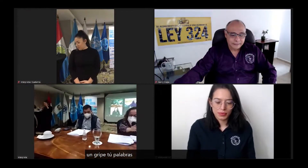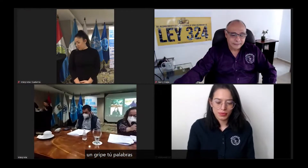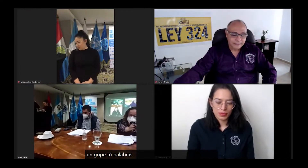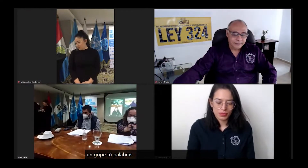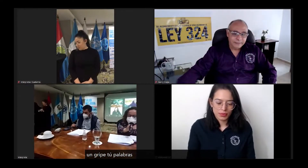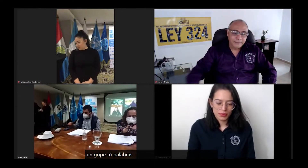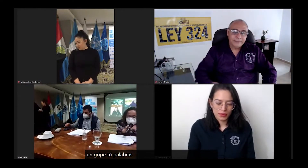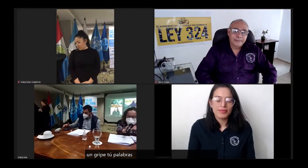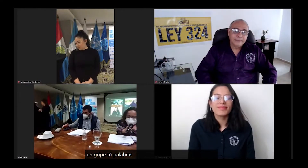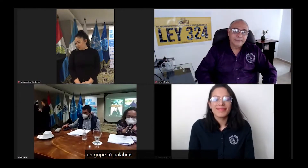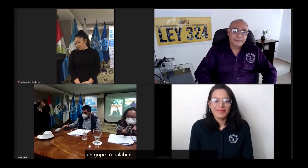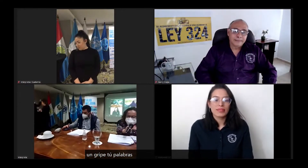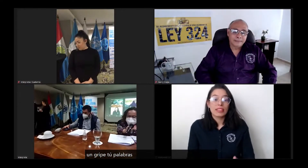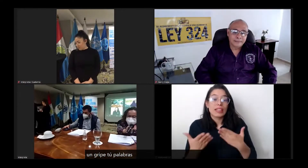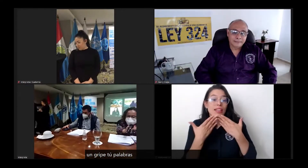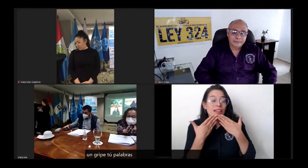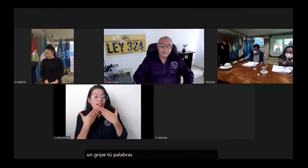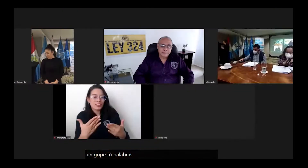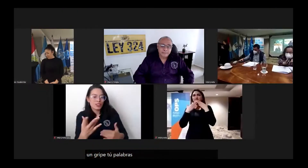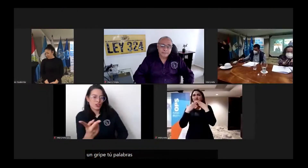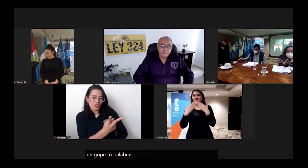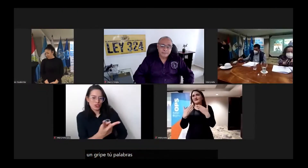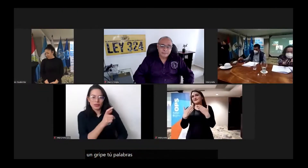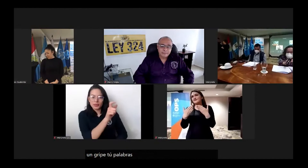Muchísimas gracias a los dos panelistas que nos han